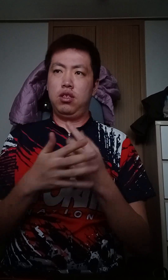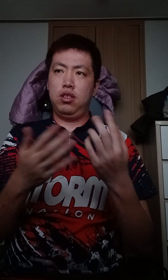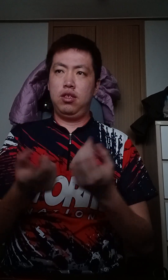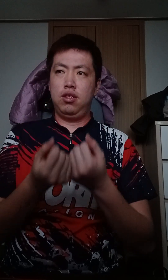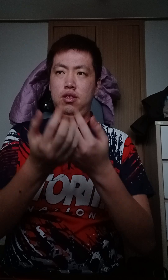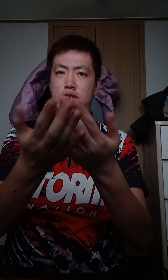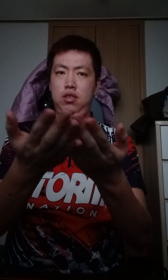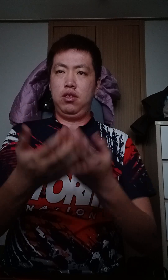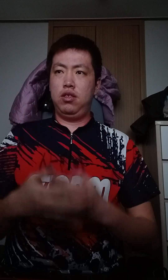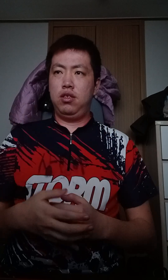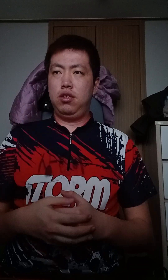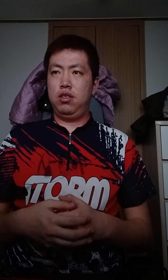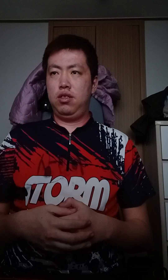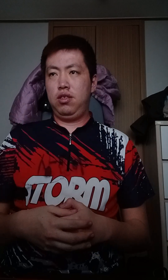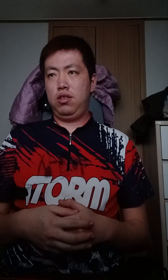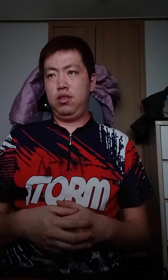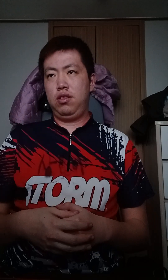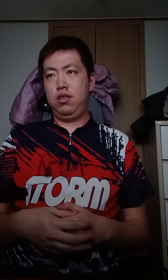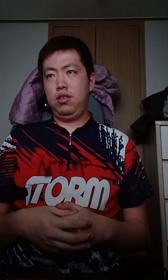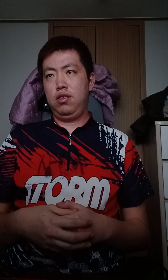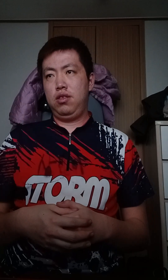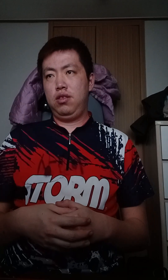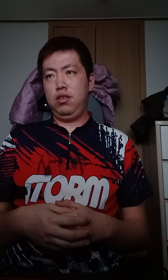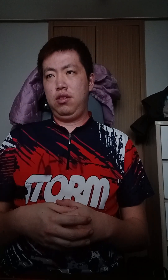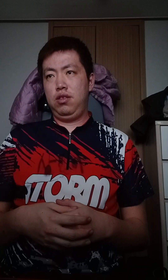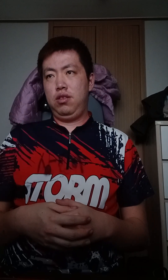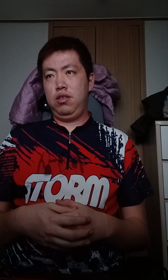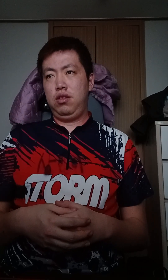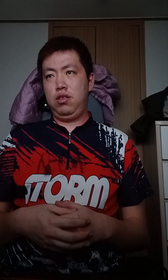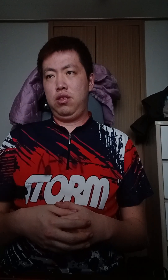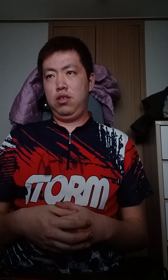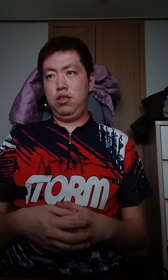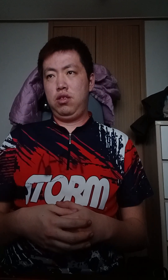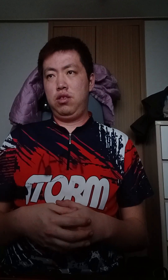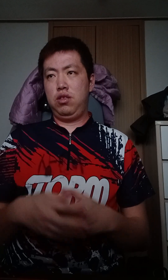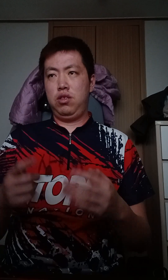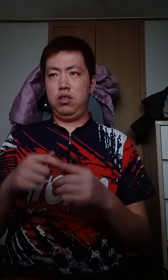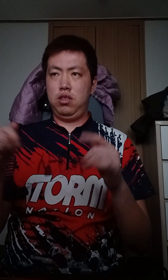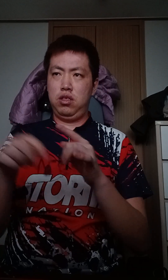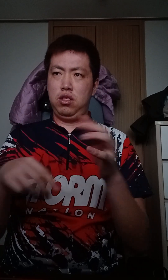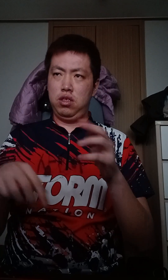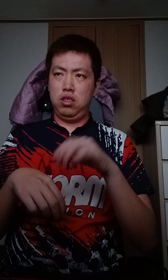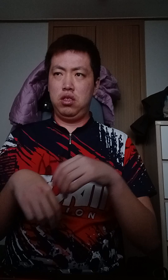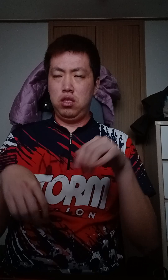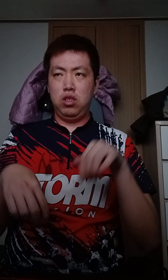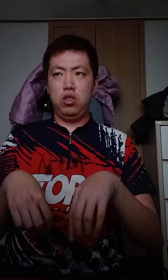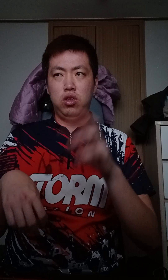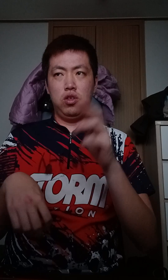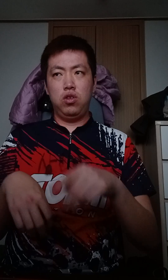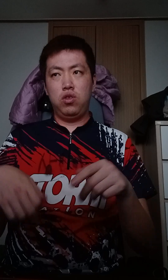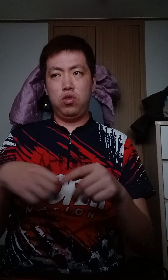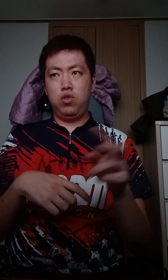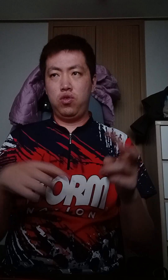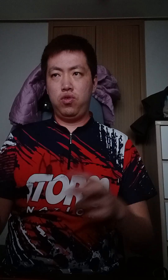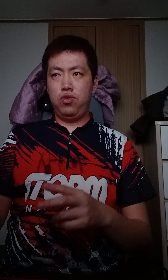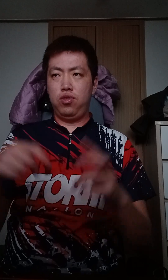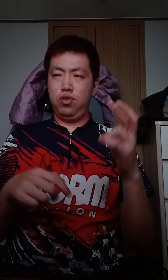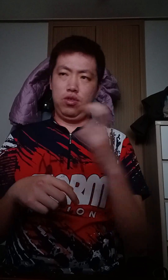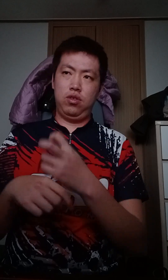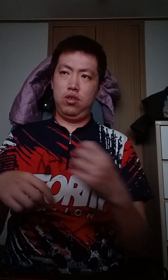기자입니다. 버스가 도로 옆 밭으로 추락했습니다. 앞부분은 완전히 구겨졌고